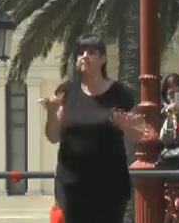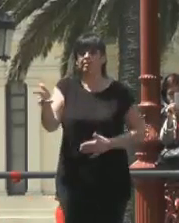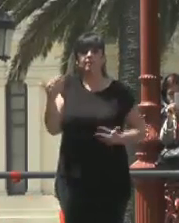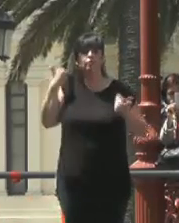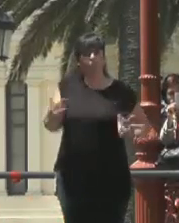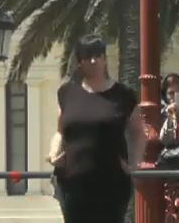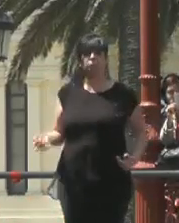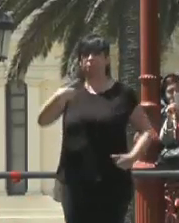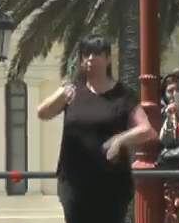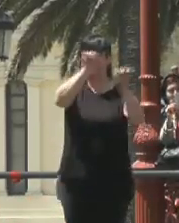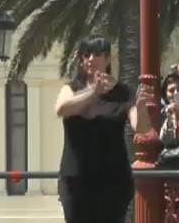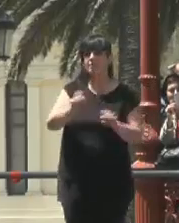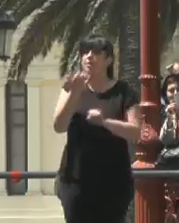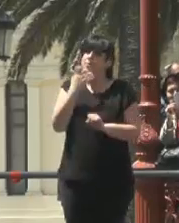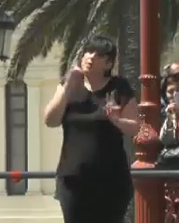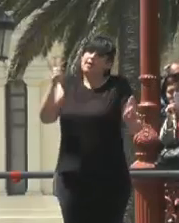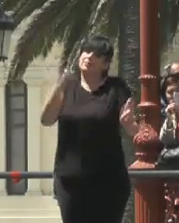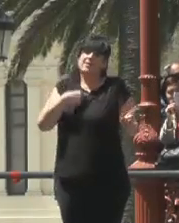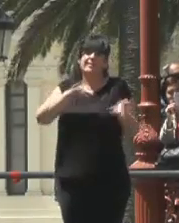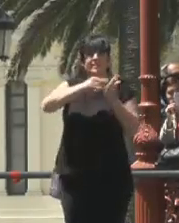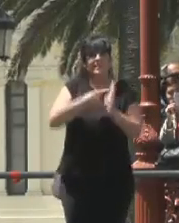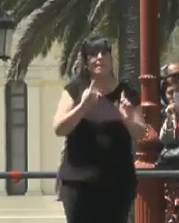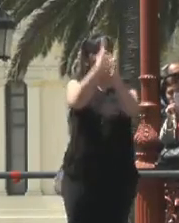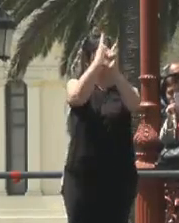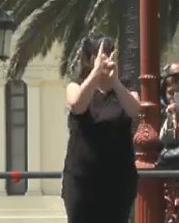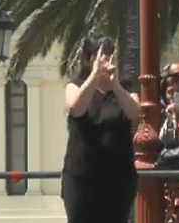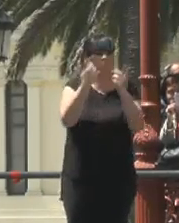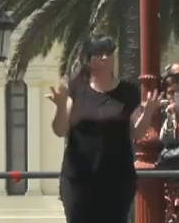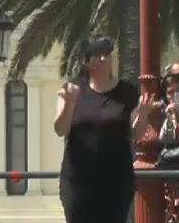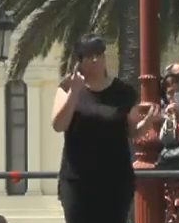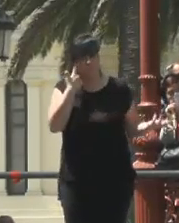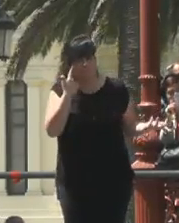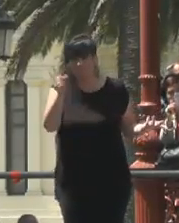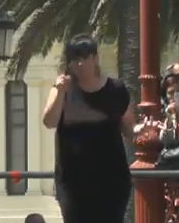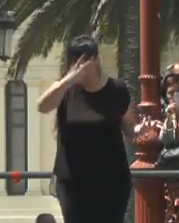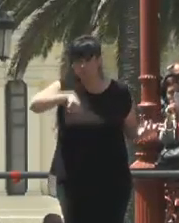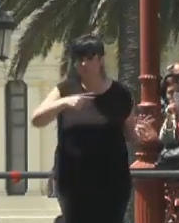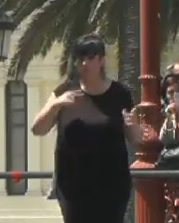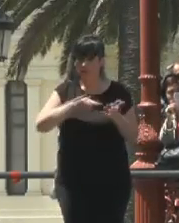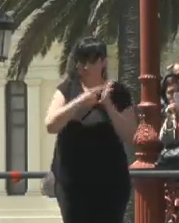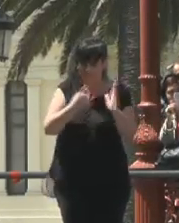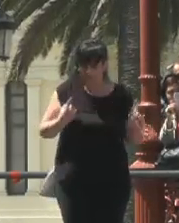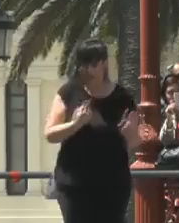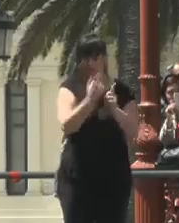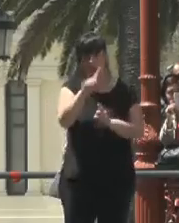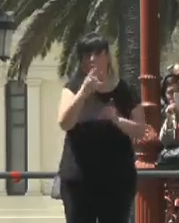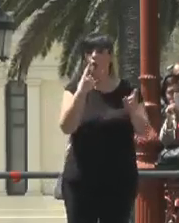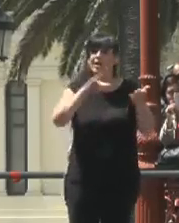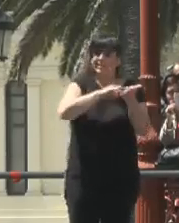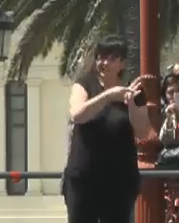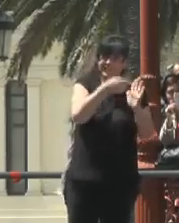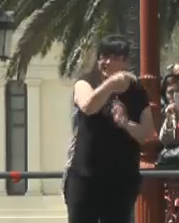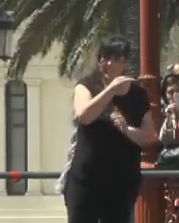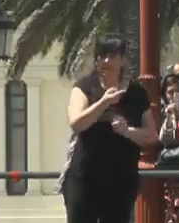Y resulta que cuando nos dicen es que sois antisistema, ojo, nosotros no somos antisistema, el sistema es anti nosotros porque nos impide disfrutar